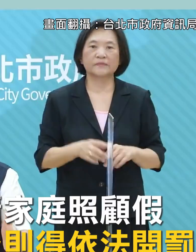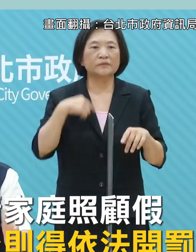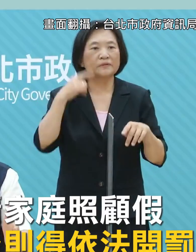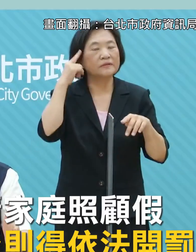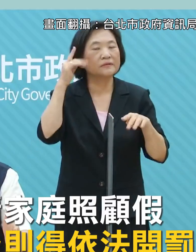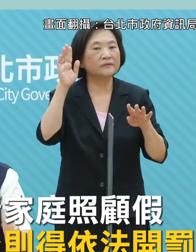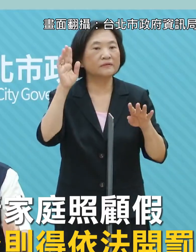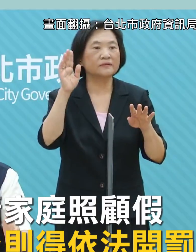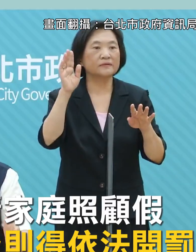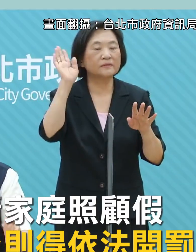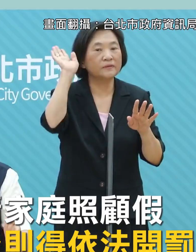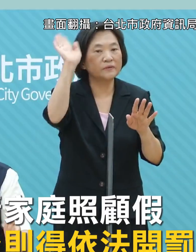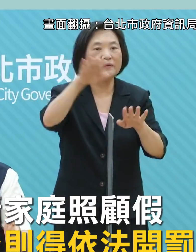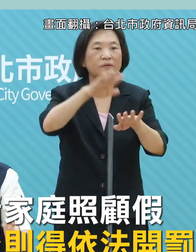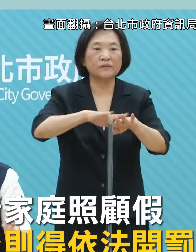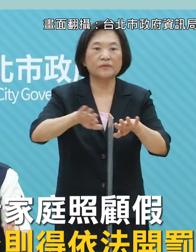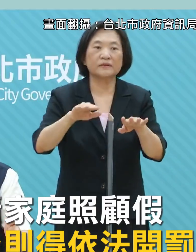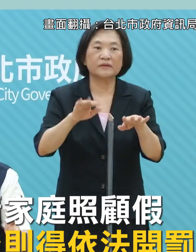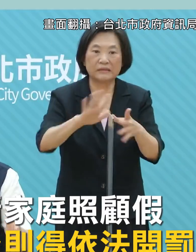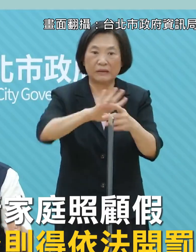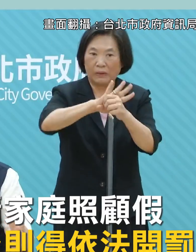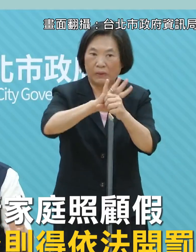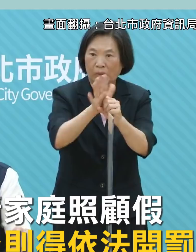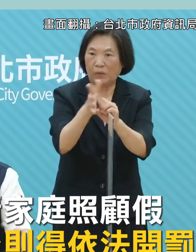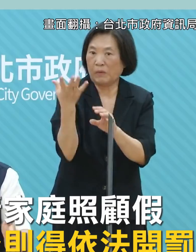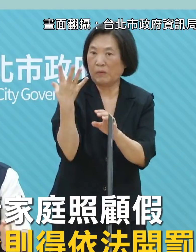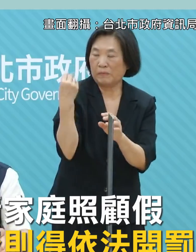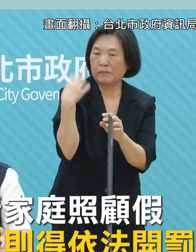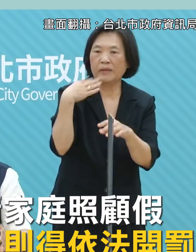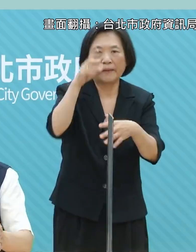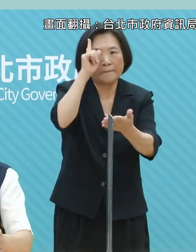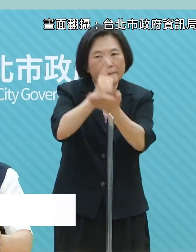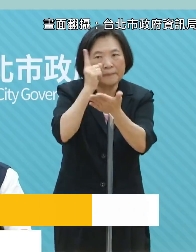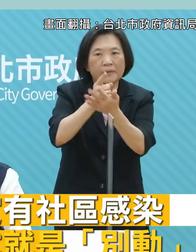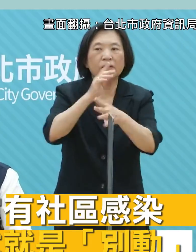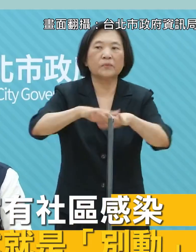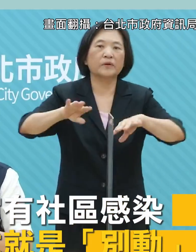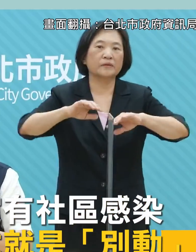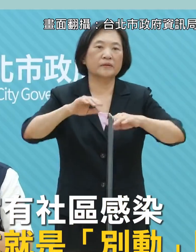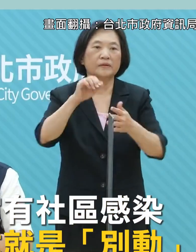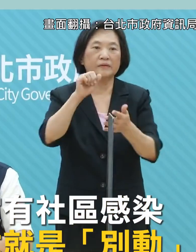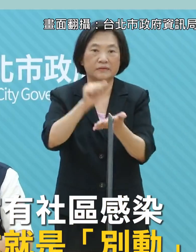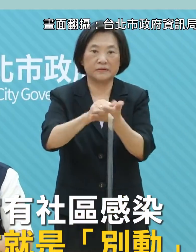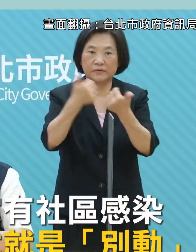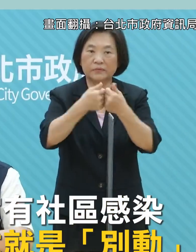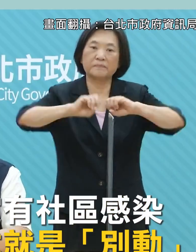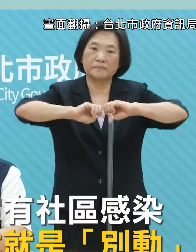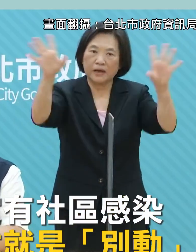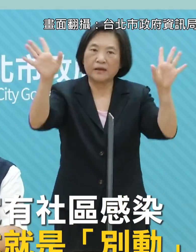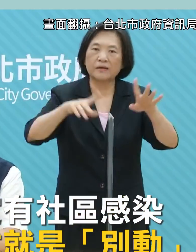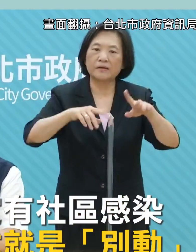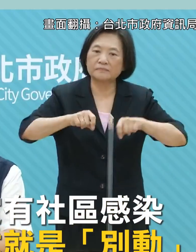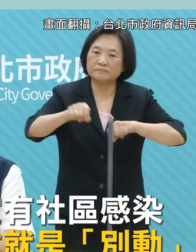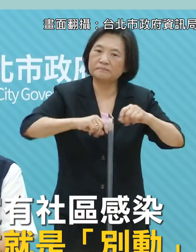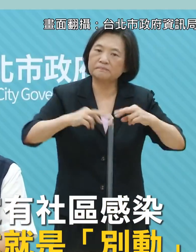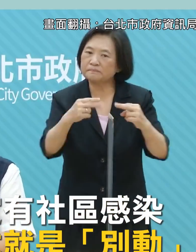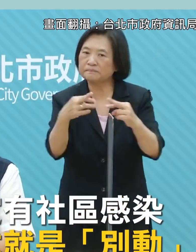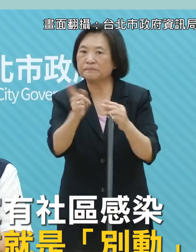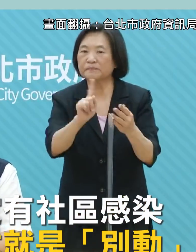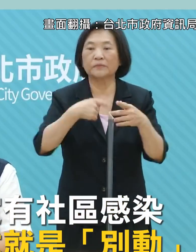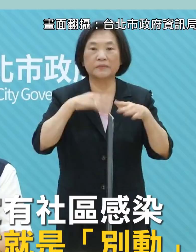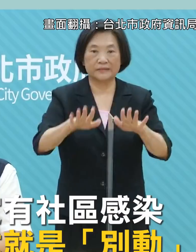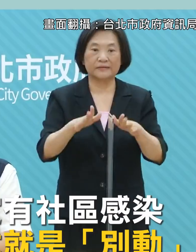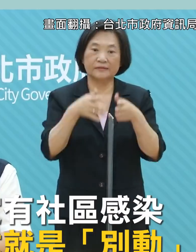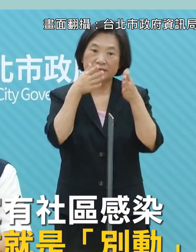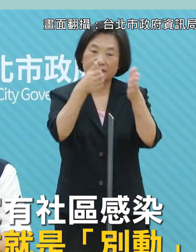时再跟大家宣布新的政策。那所以以后我们就是应该是原则上是每哦，在疫情还在进展的时候，每